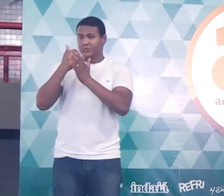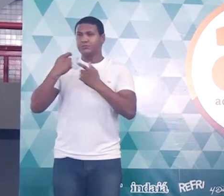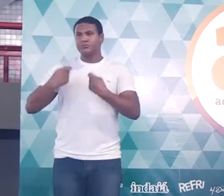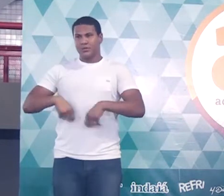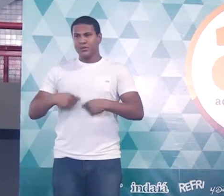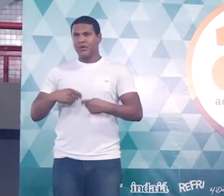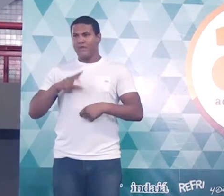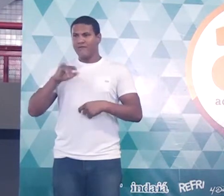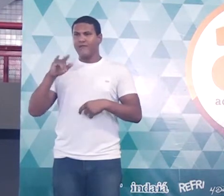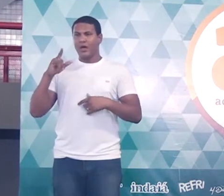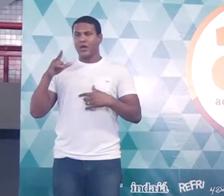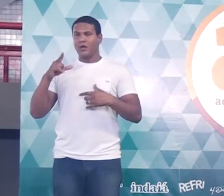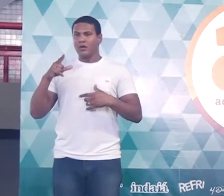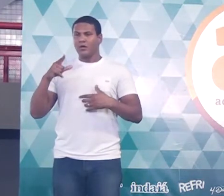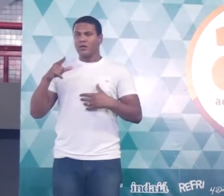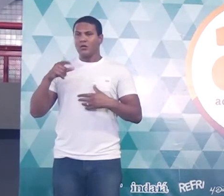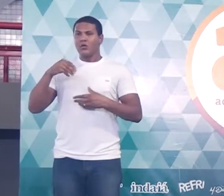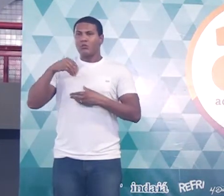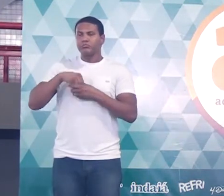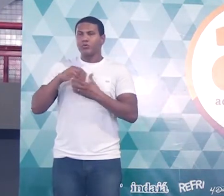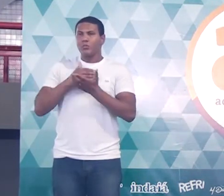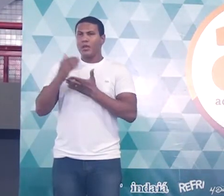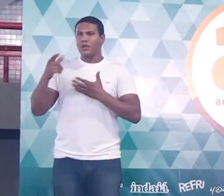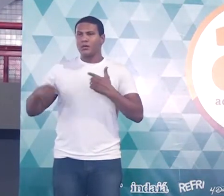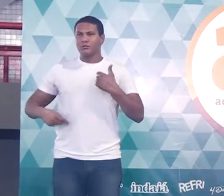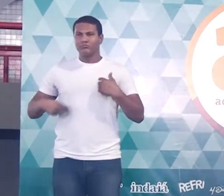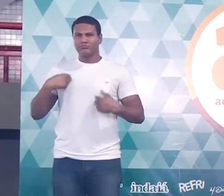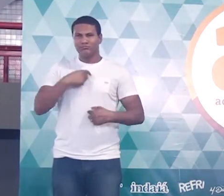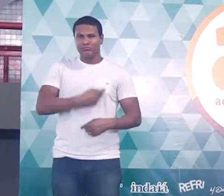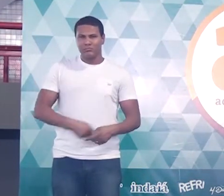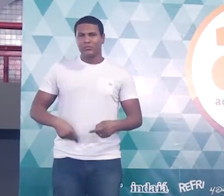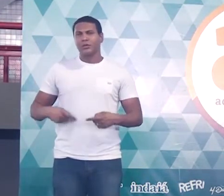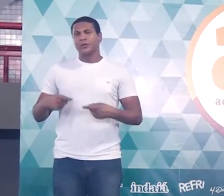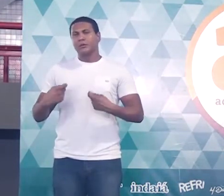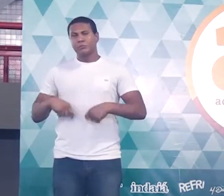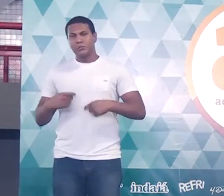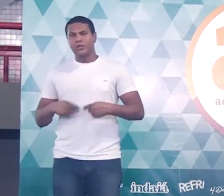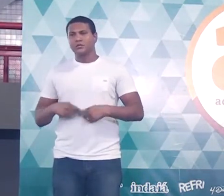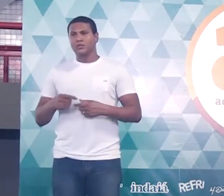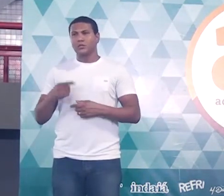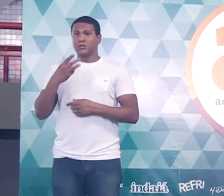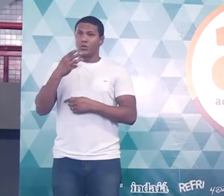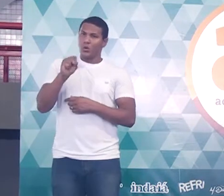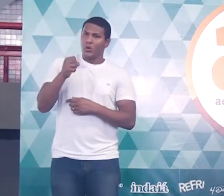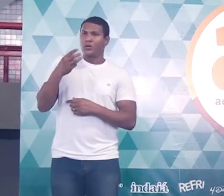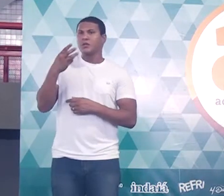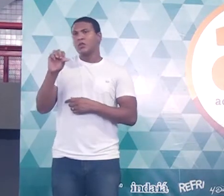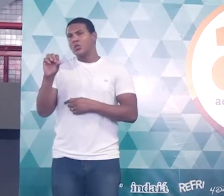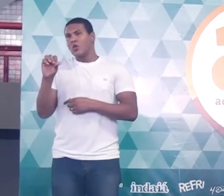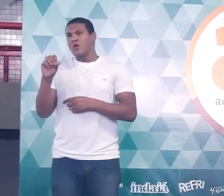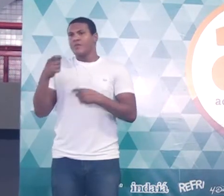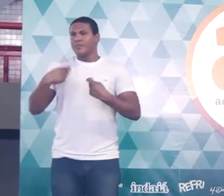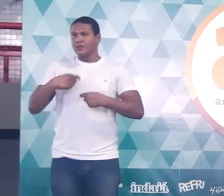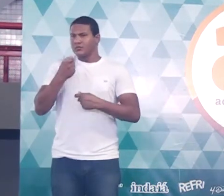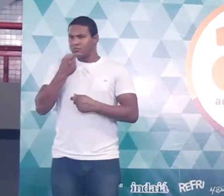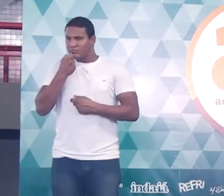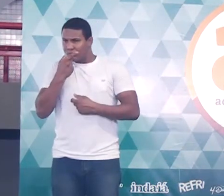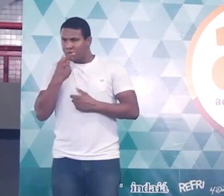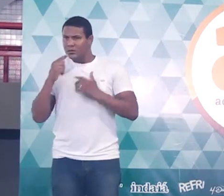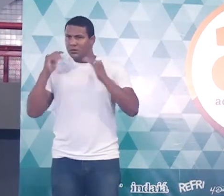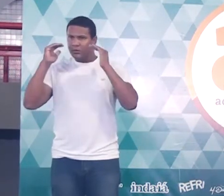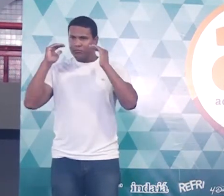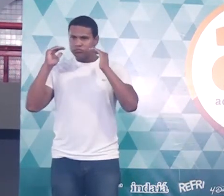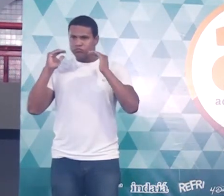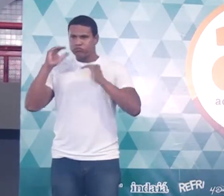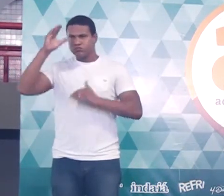uma falência dos seus órgãos. Por isso que 38, 39, já é para você maneirar, tomar um remedinho para